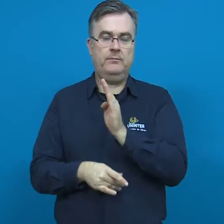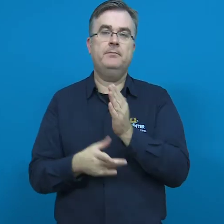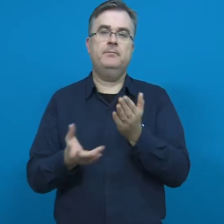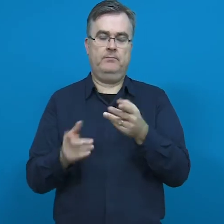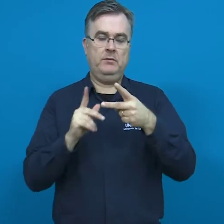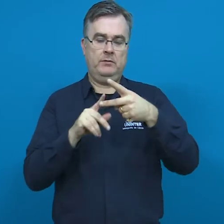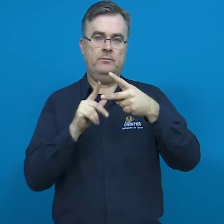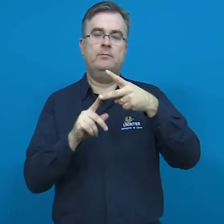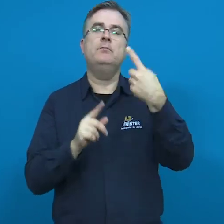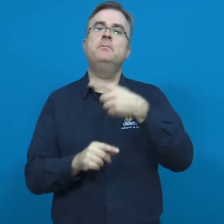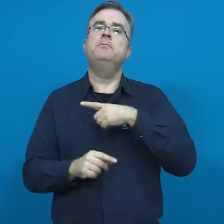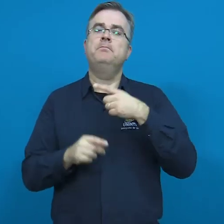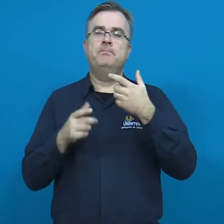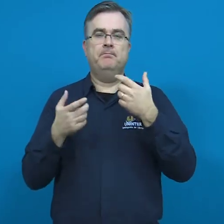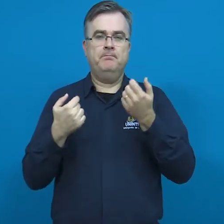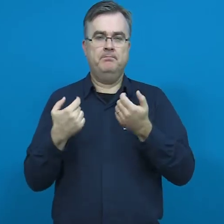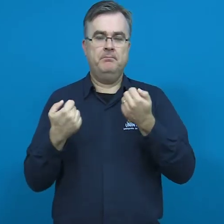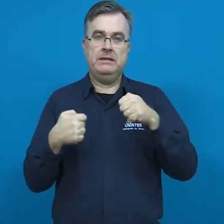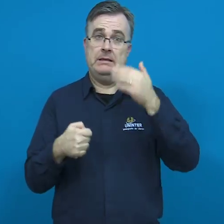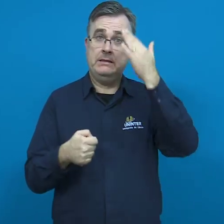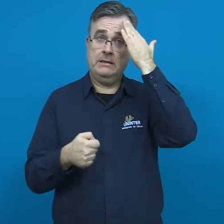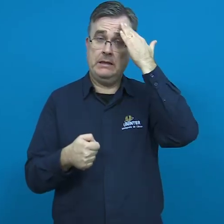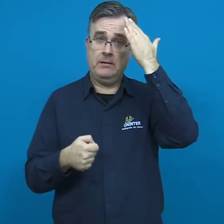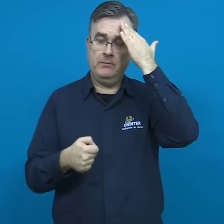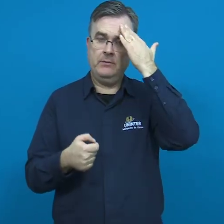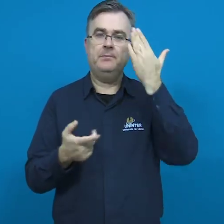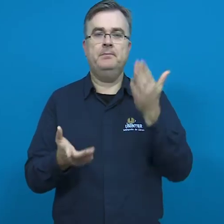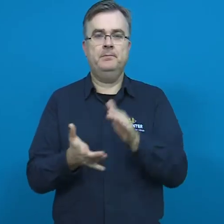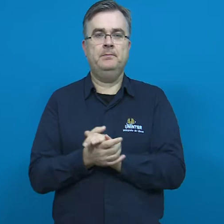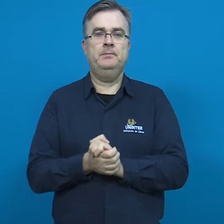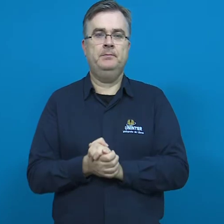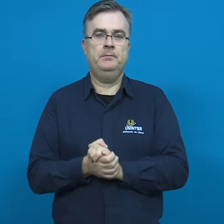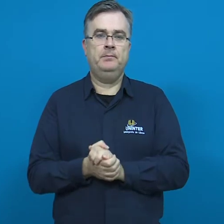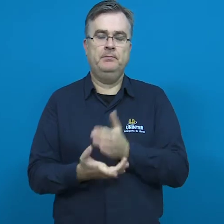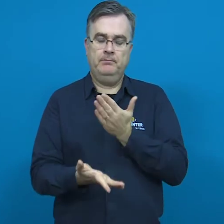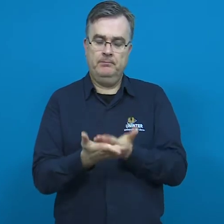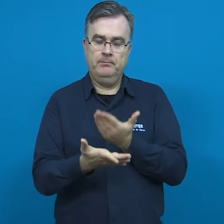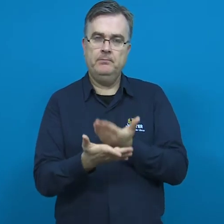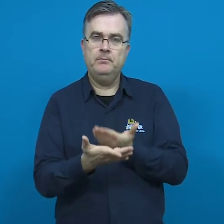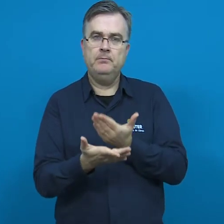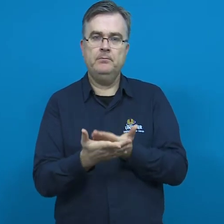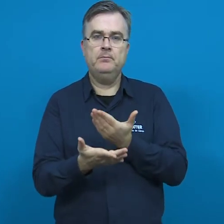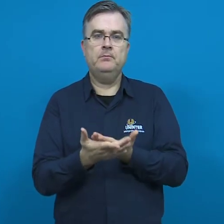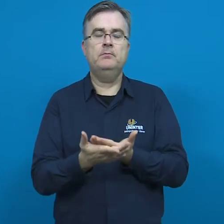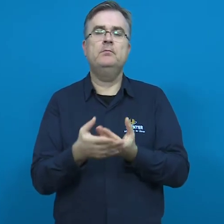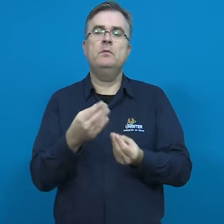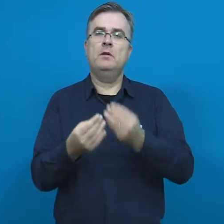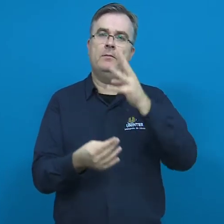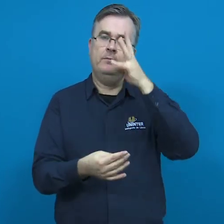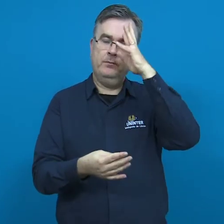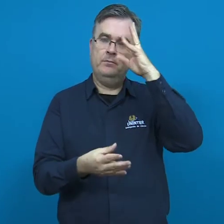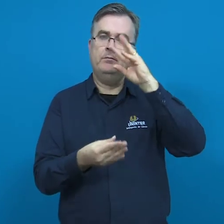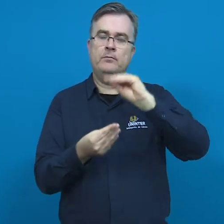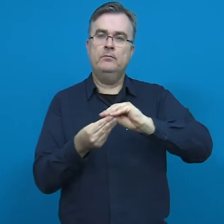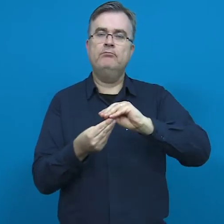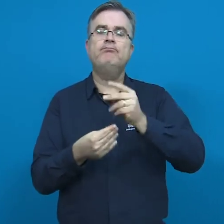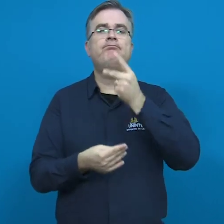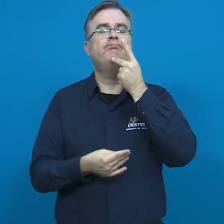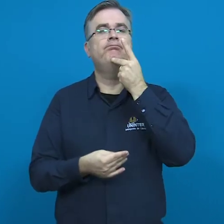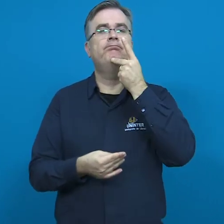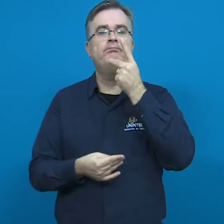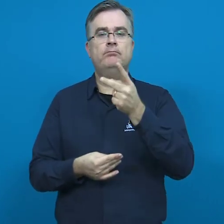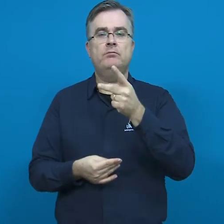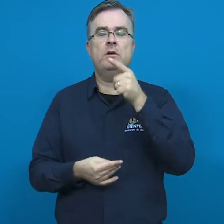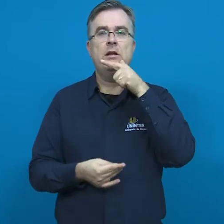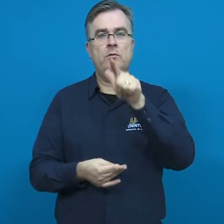Brasil. Então, nós temos que ter ciência disso e estudar e compreender e